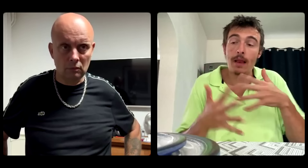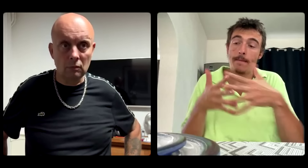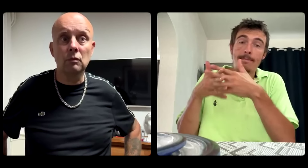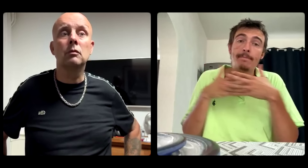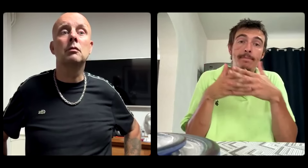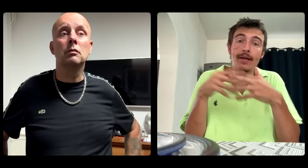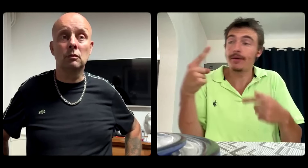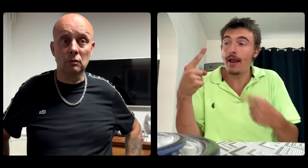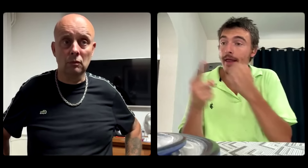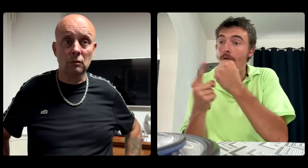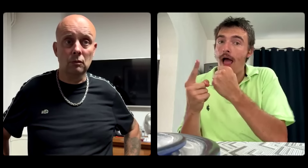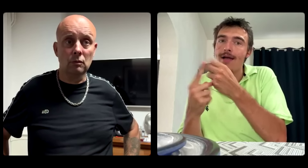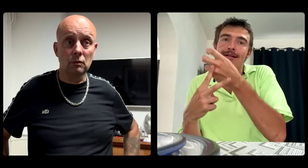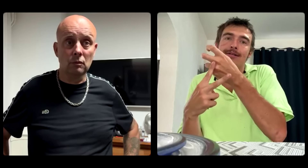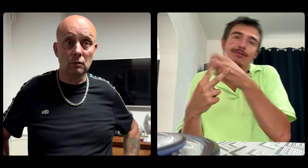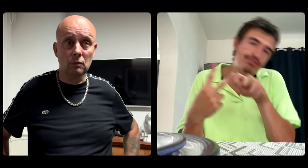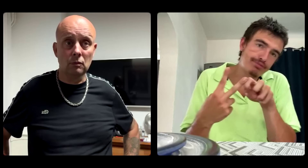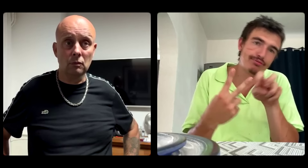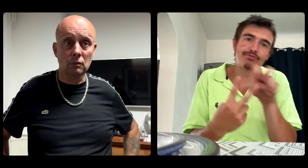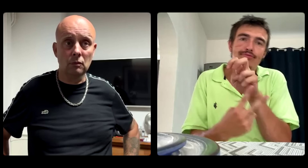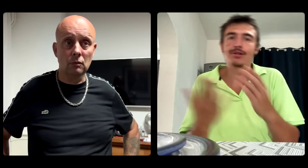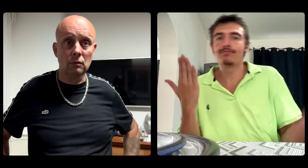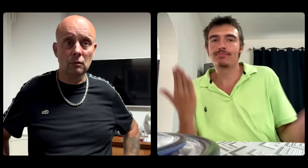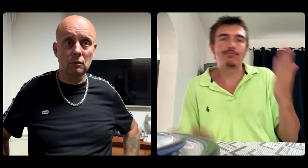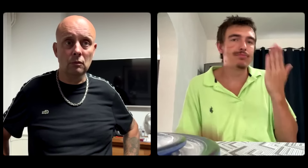Ik ben de zware 6 maanden, lieve schat.